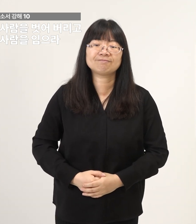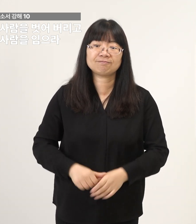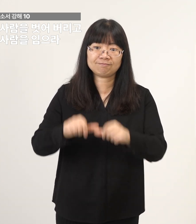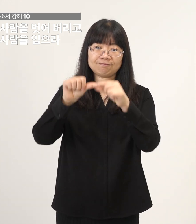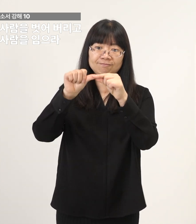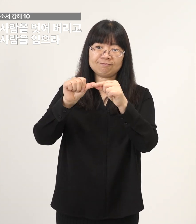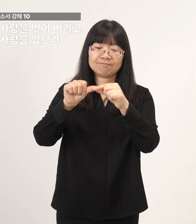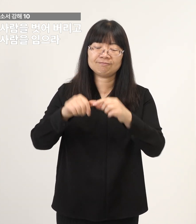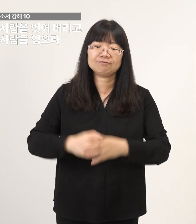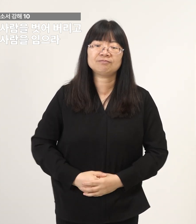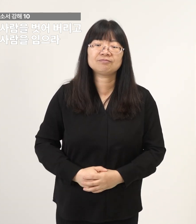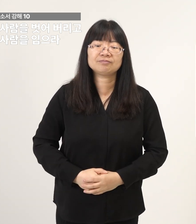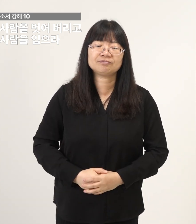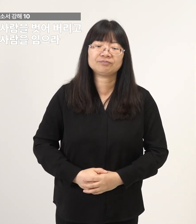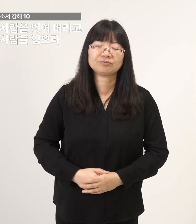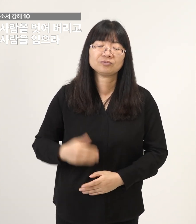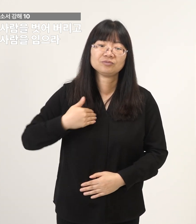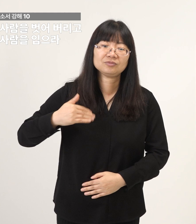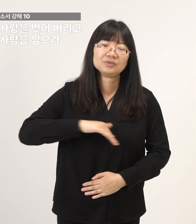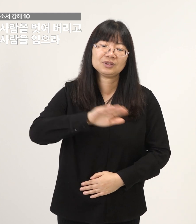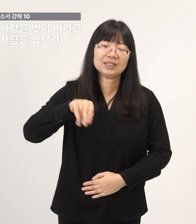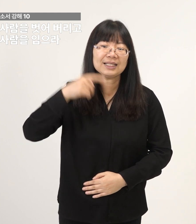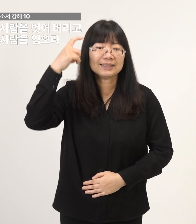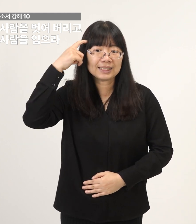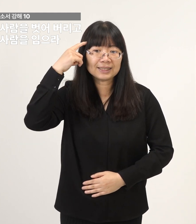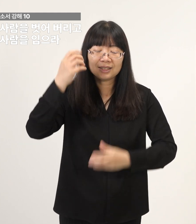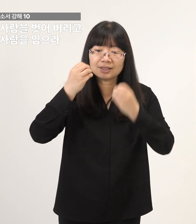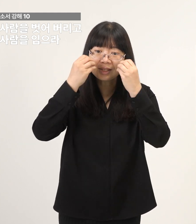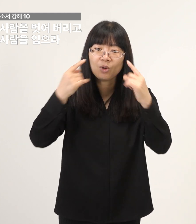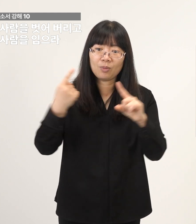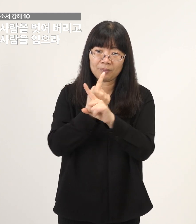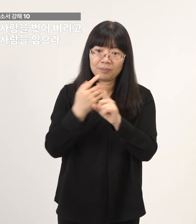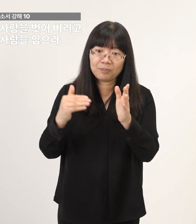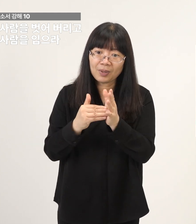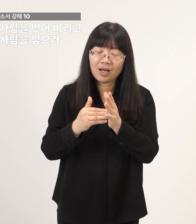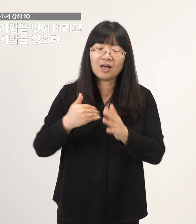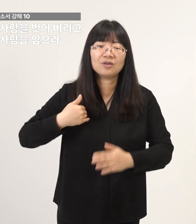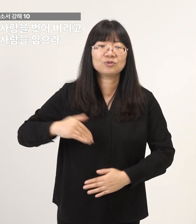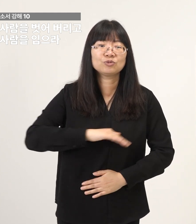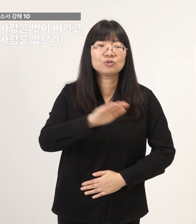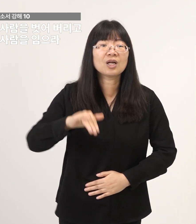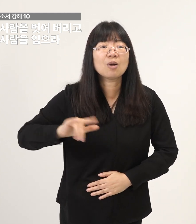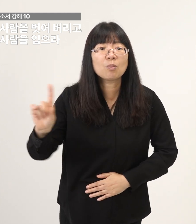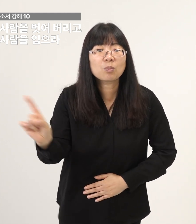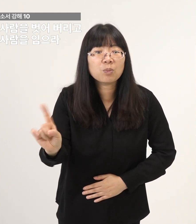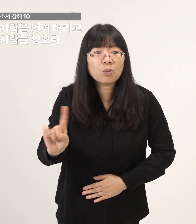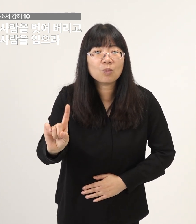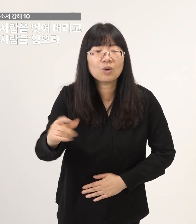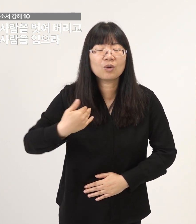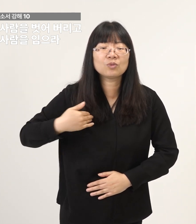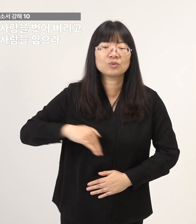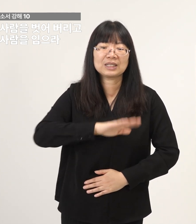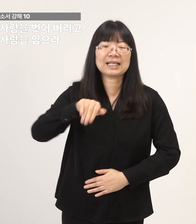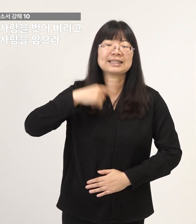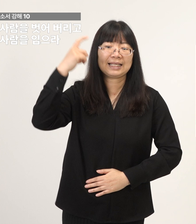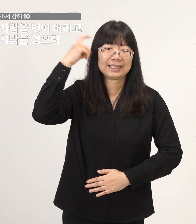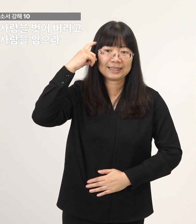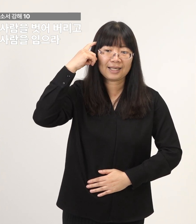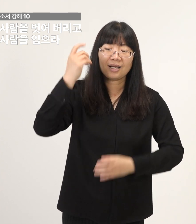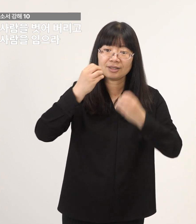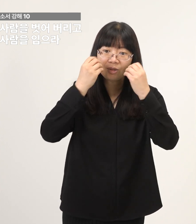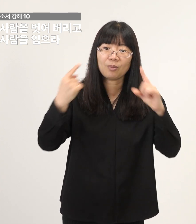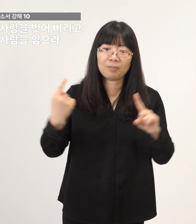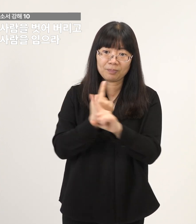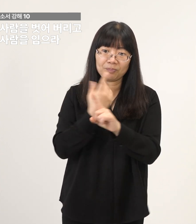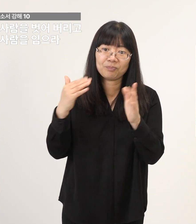다섯 번째, 우리의 생각을 새롭게 하셔서 우리의 뭐를요? 우리의 생각을